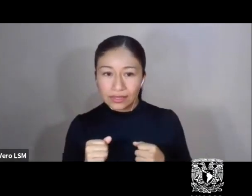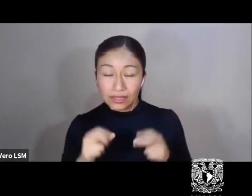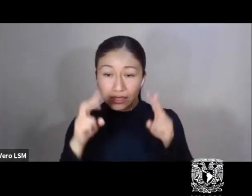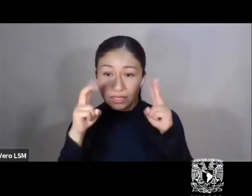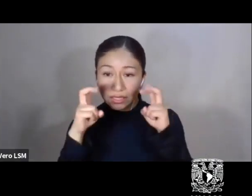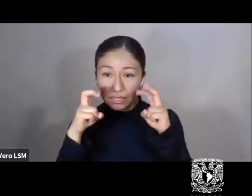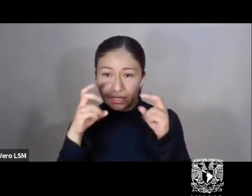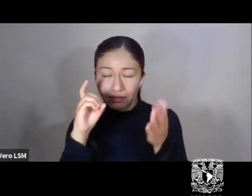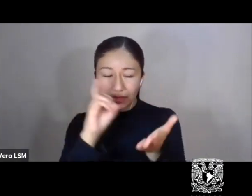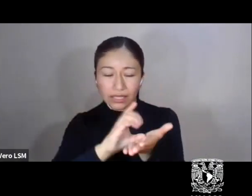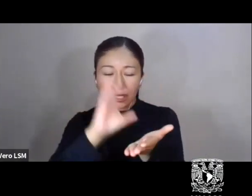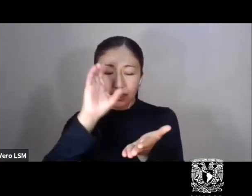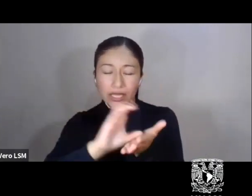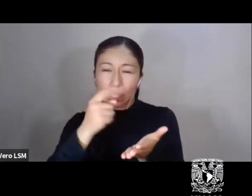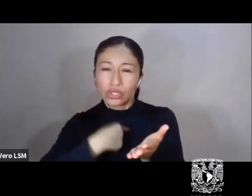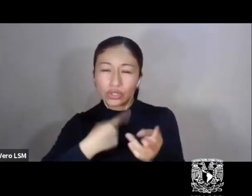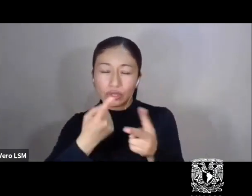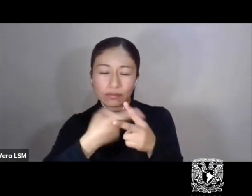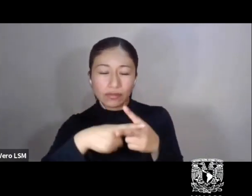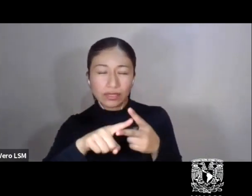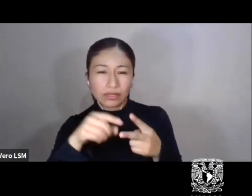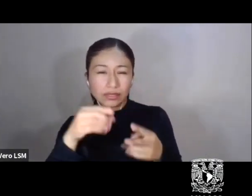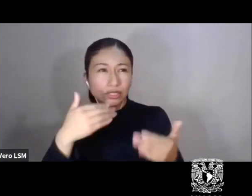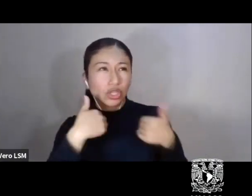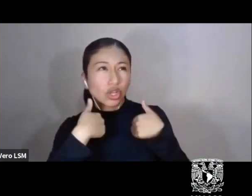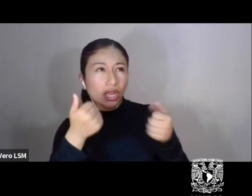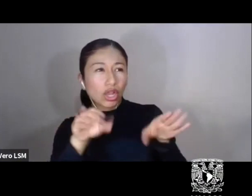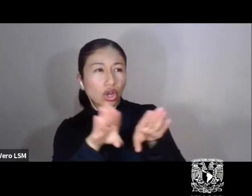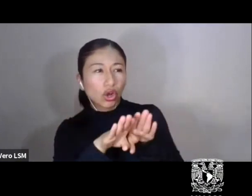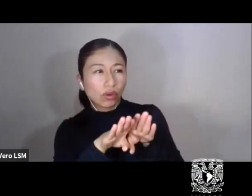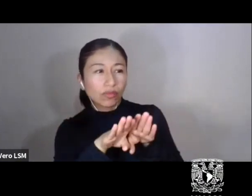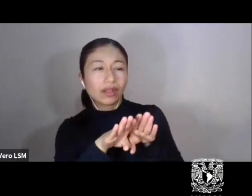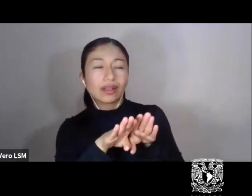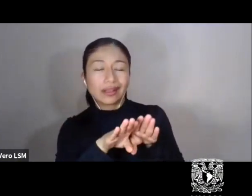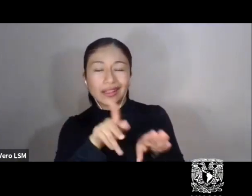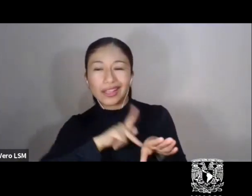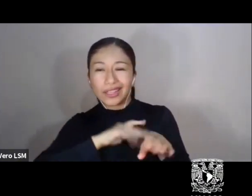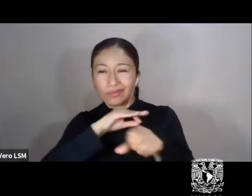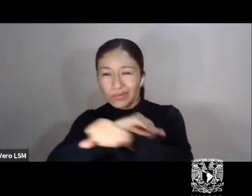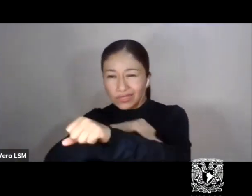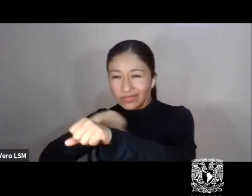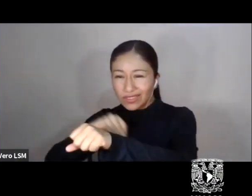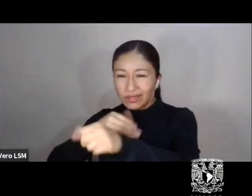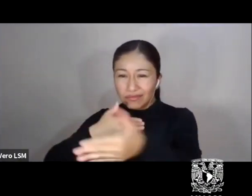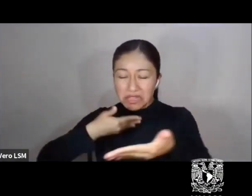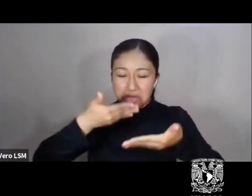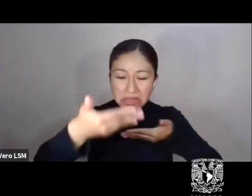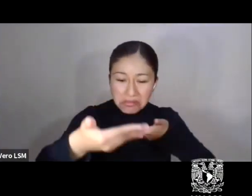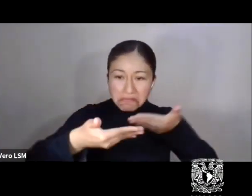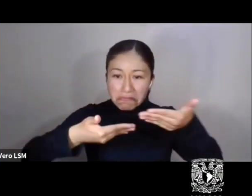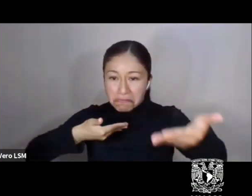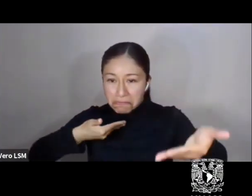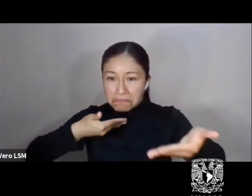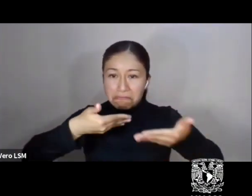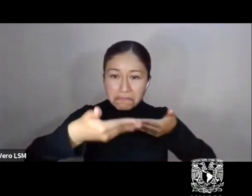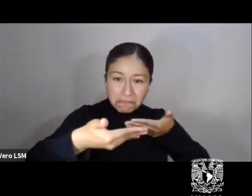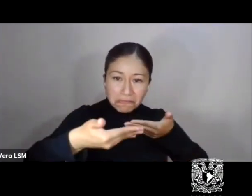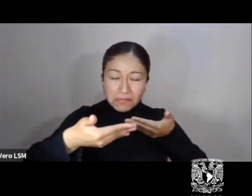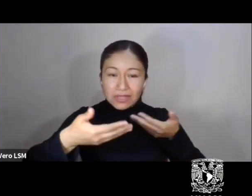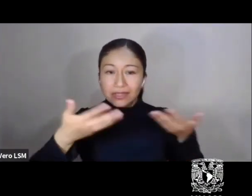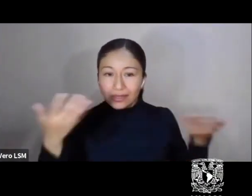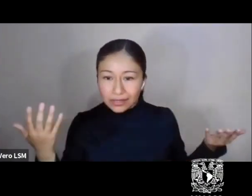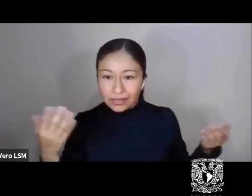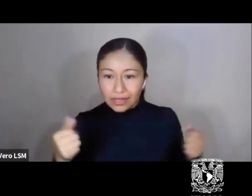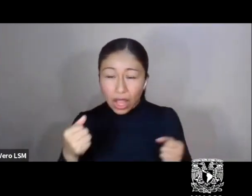la discapacidad fue a través de las prácticas familiares, ¿no? Y te estoy hablando, yo crecí en la década de los 80s, 90s,